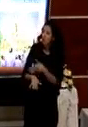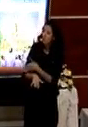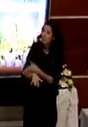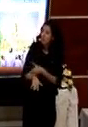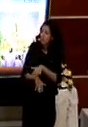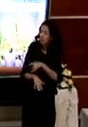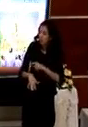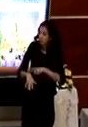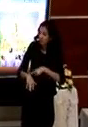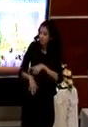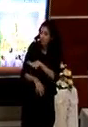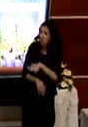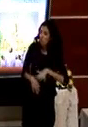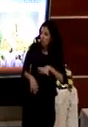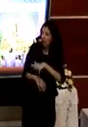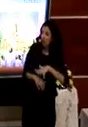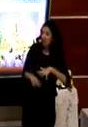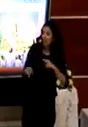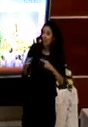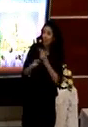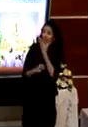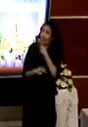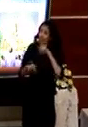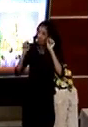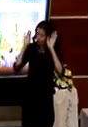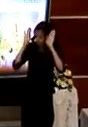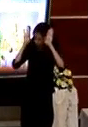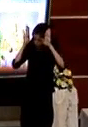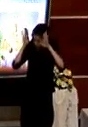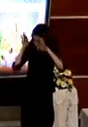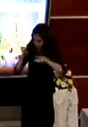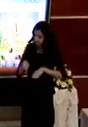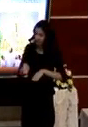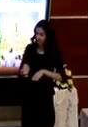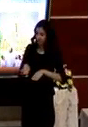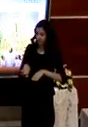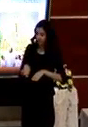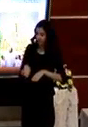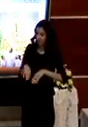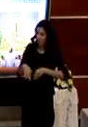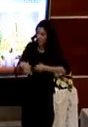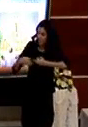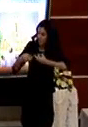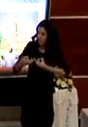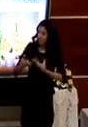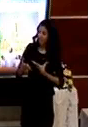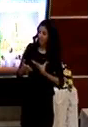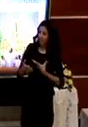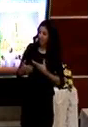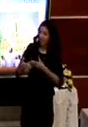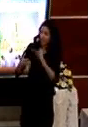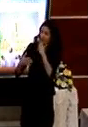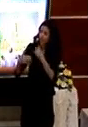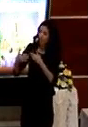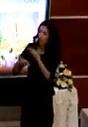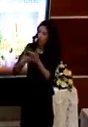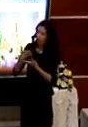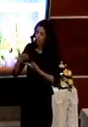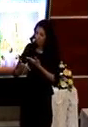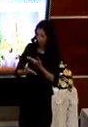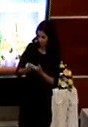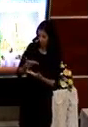lugar para la adoración, para la santidad y para la comunión. Aquí nos reunimos los